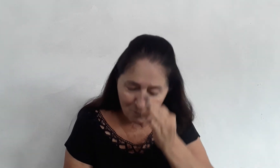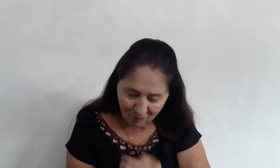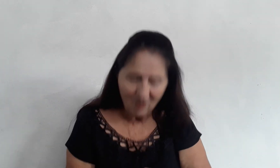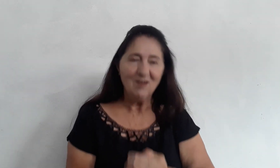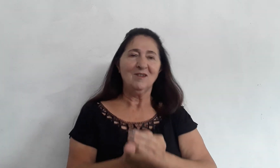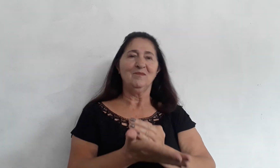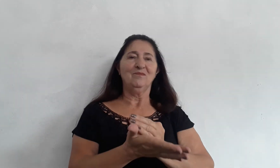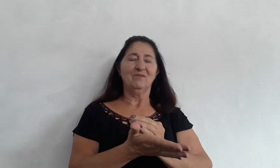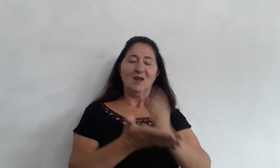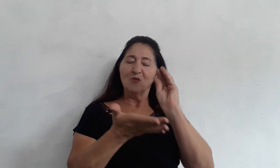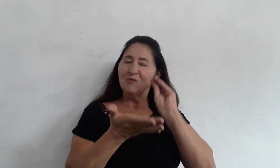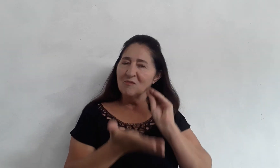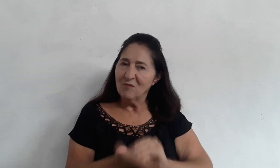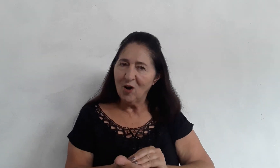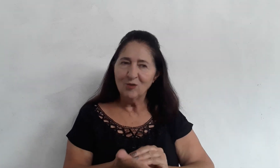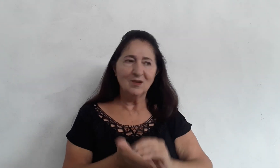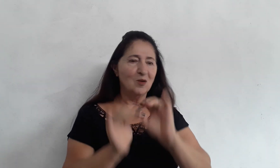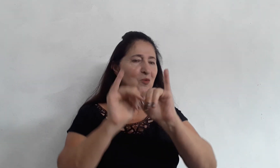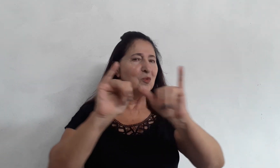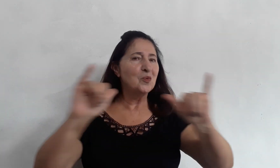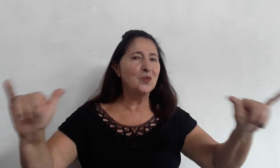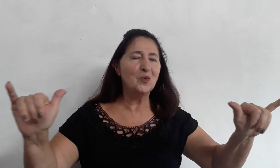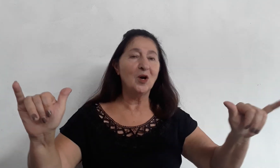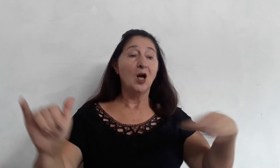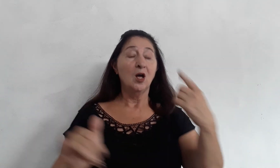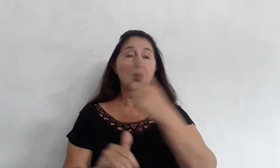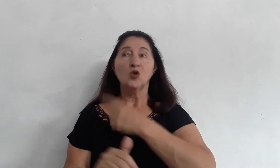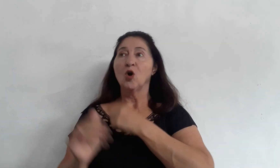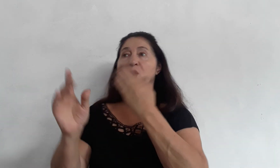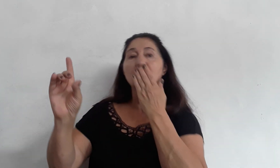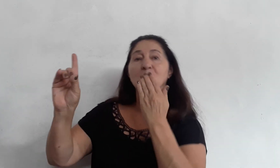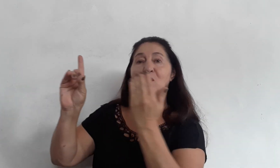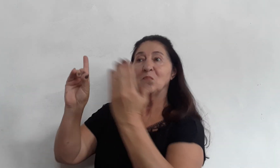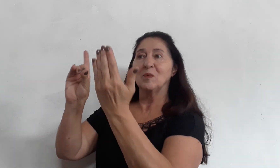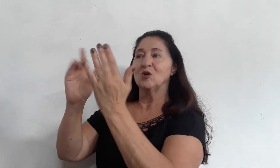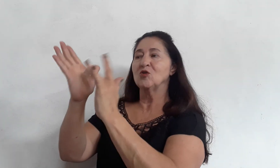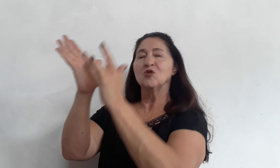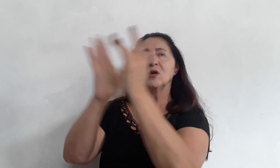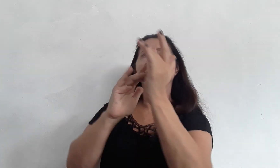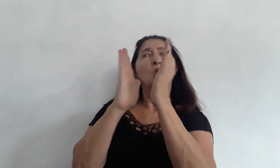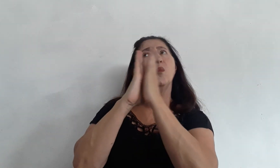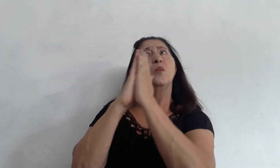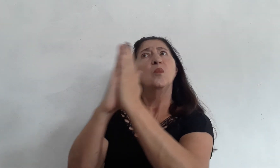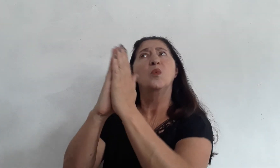testemunho. Esse testemunho. Então peçamos a Jesus: Senhor, eu creio,